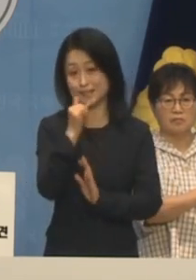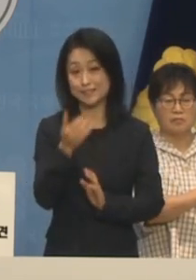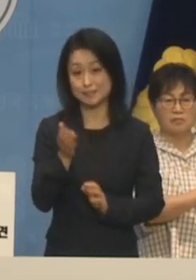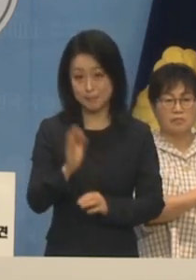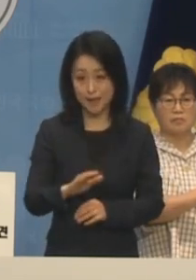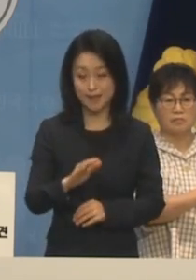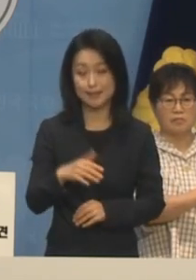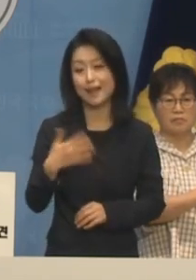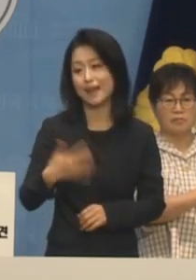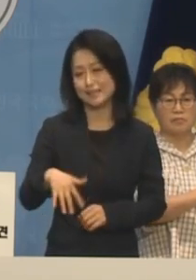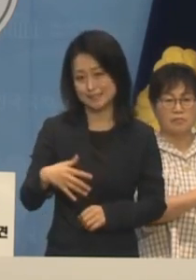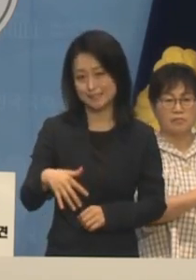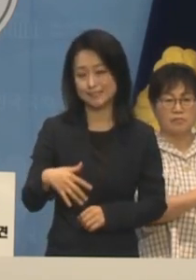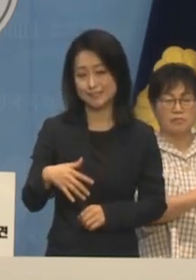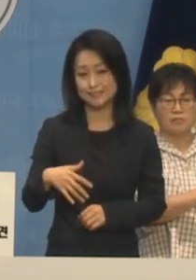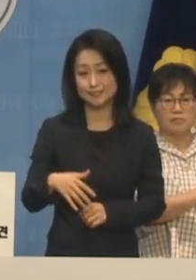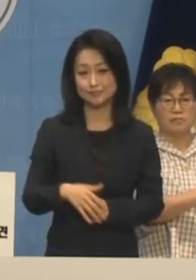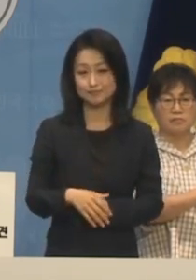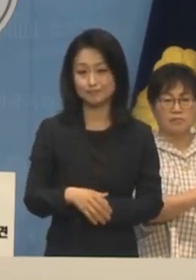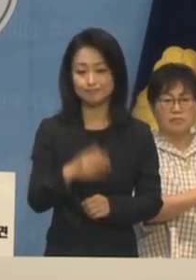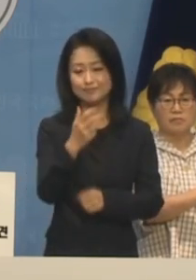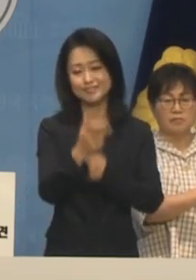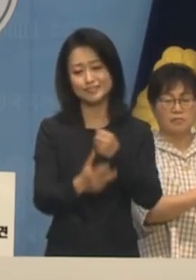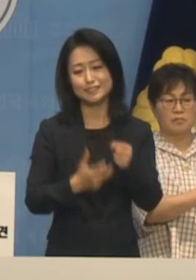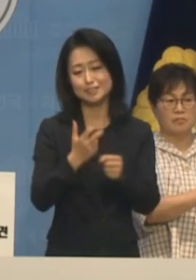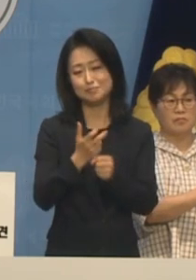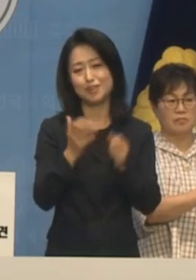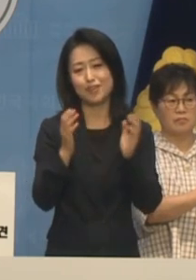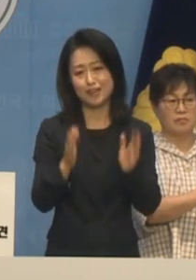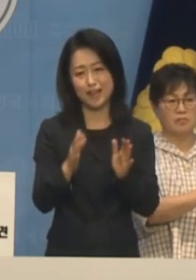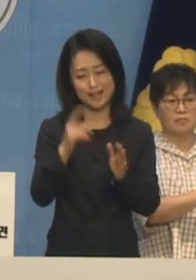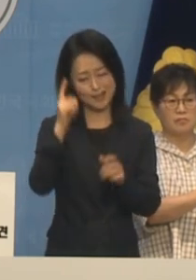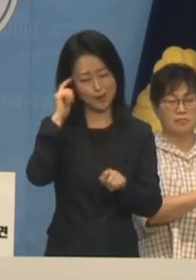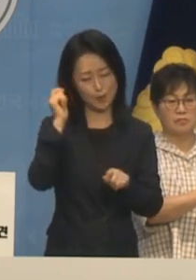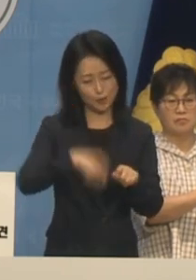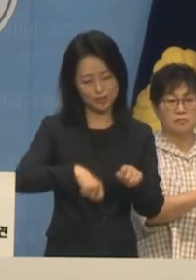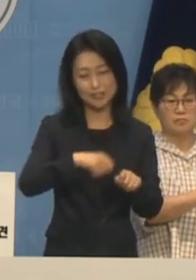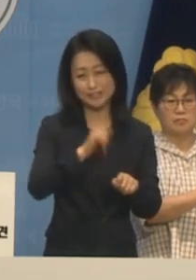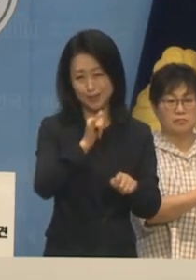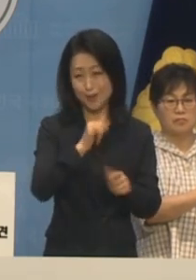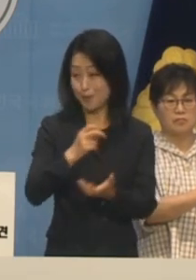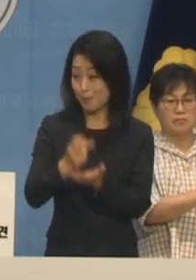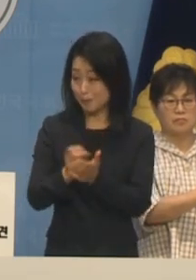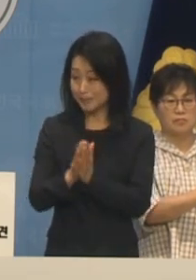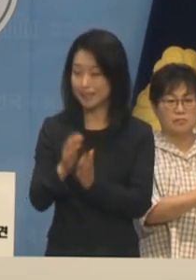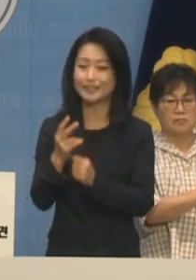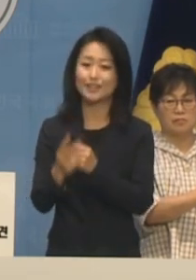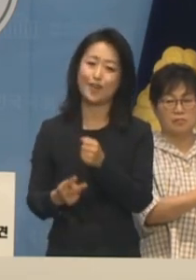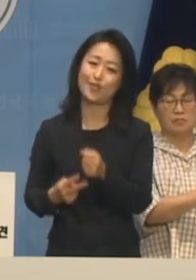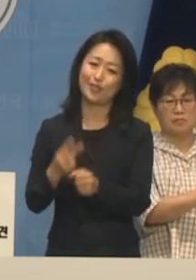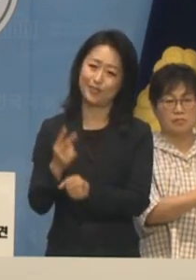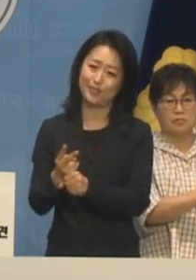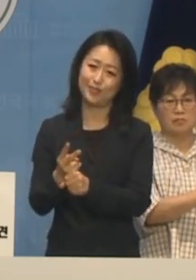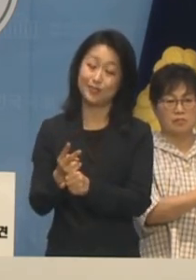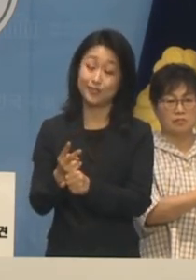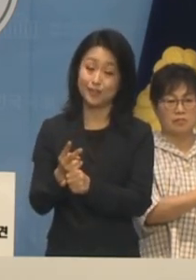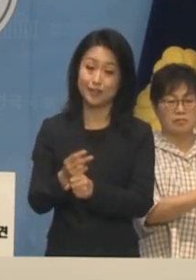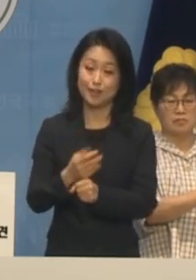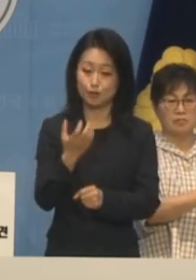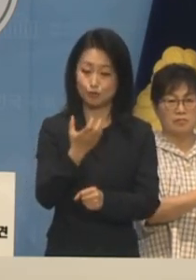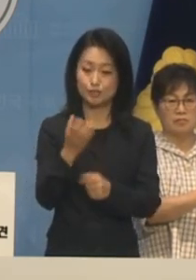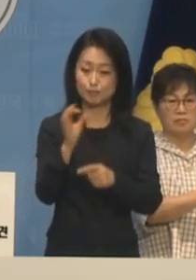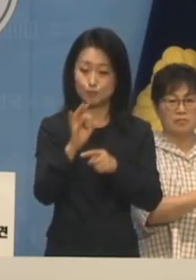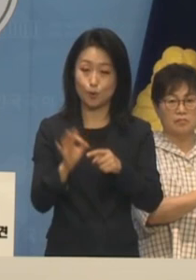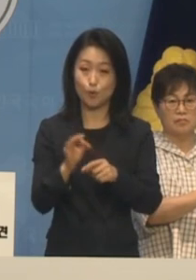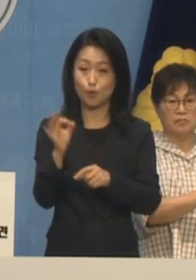불구하고 아직 70년의 장벽을 깨기에 법이 시행된 2년은 짧은 세월이고 90% 이상의